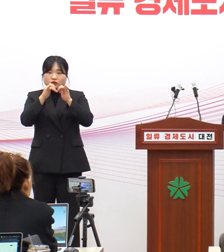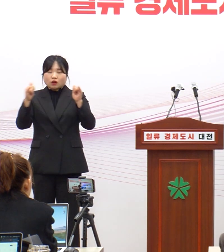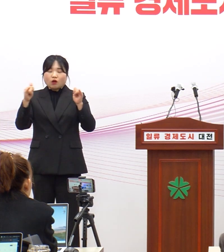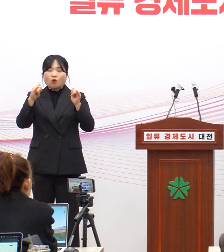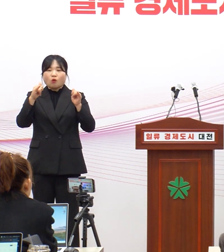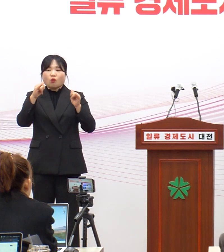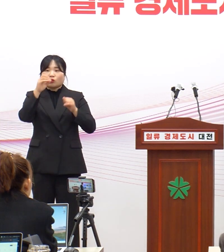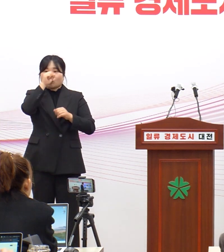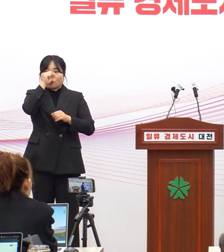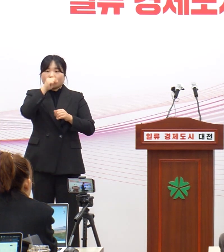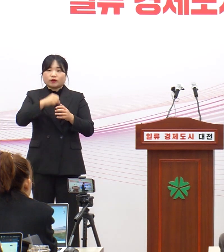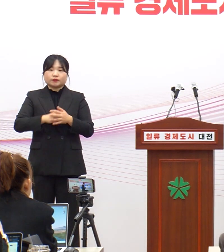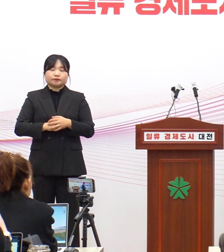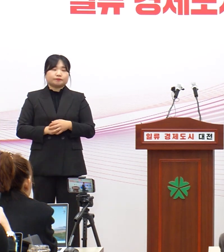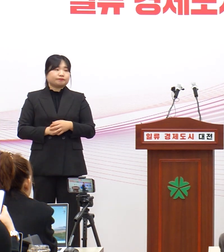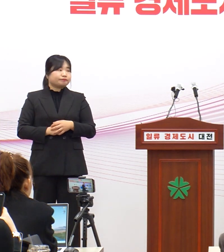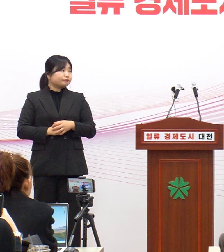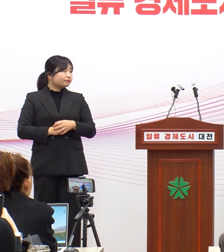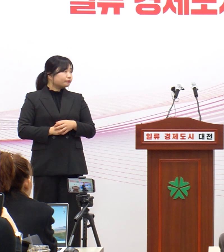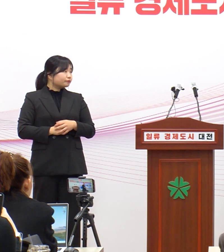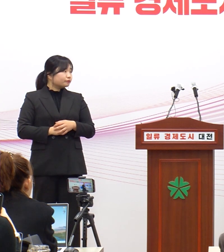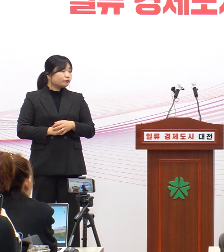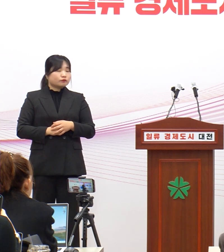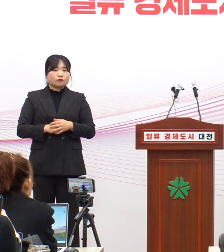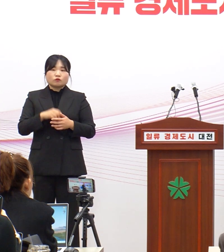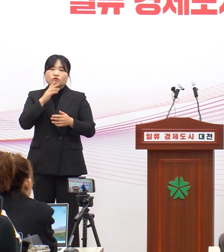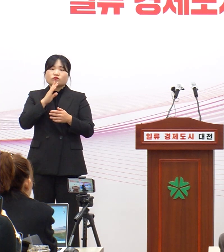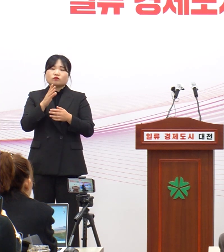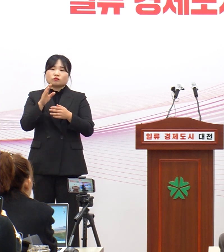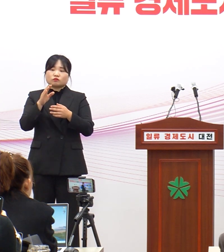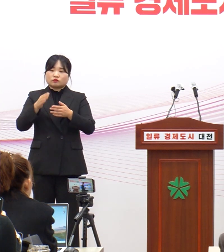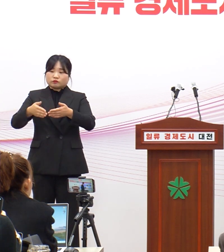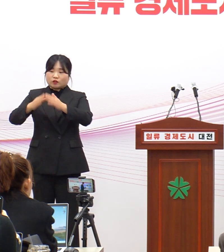뭐 여기만 굉장히 돈을 많이 들여줄 겁니다. 그러니까 아름답지 않습니까?